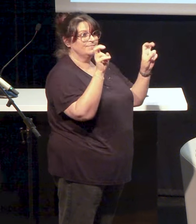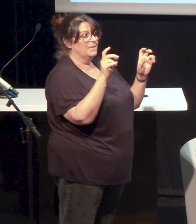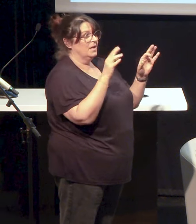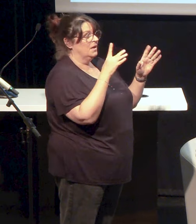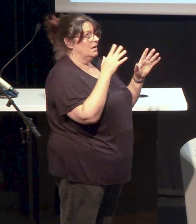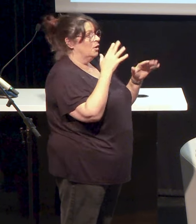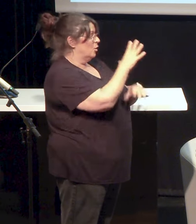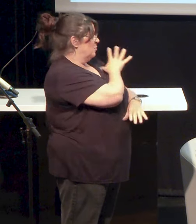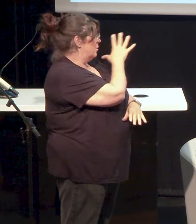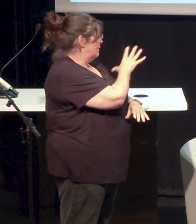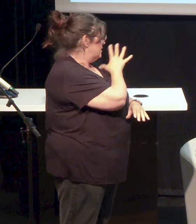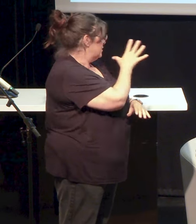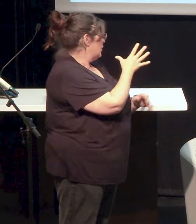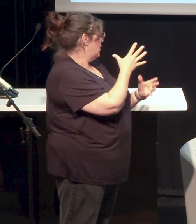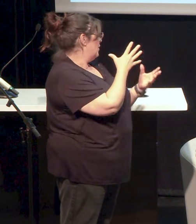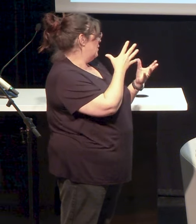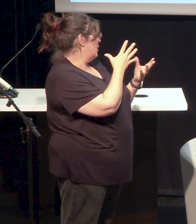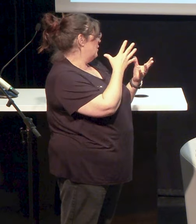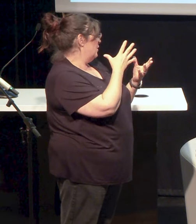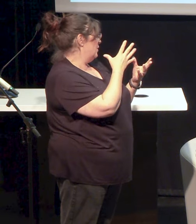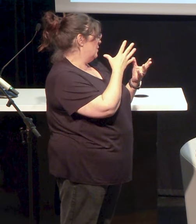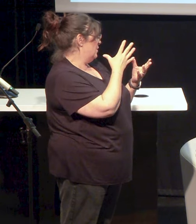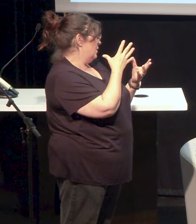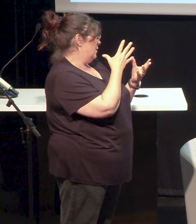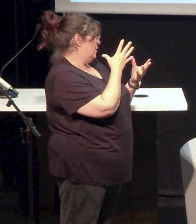des professeurs